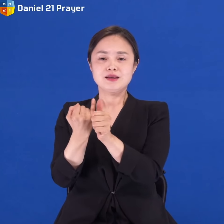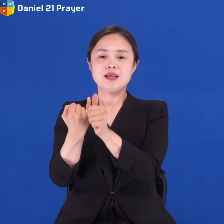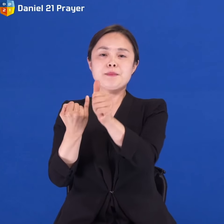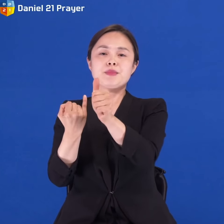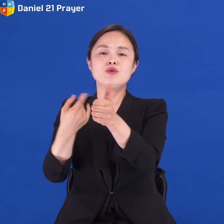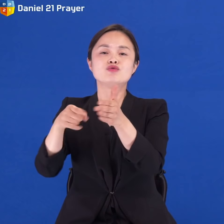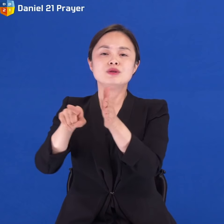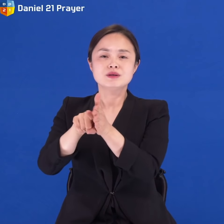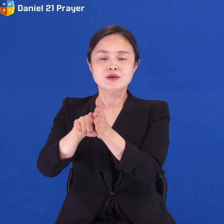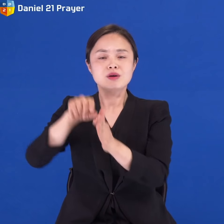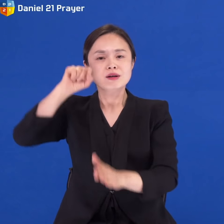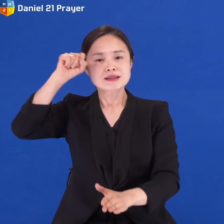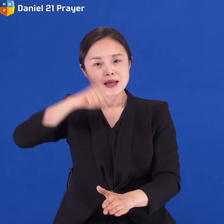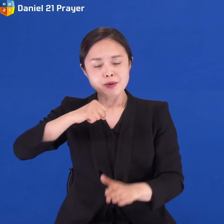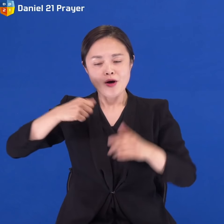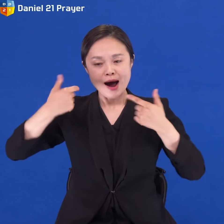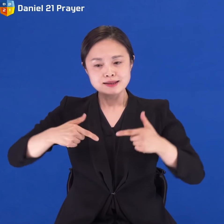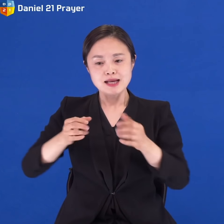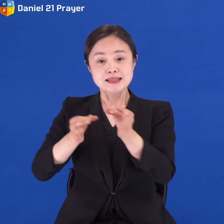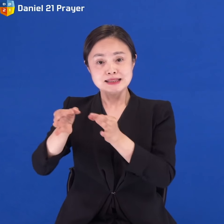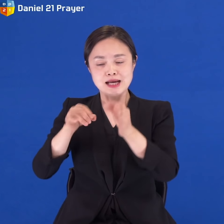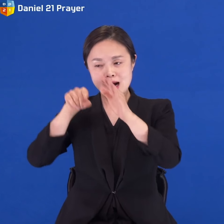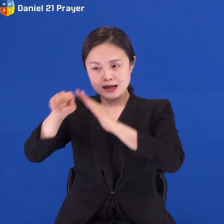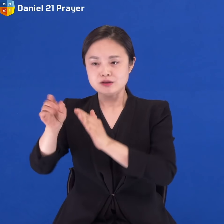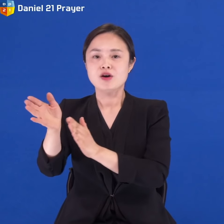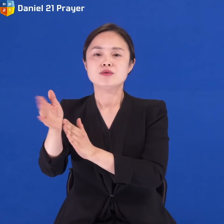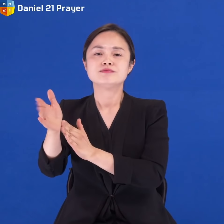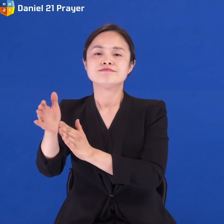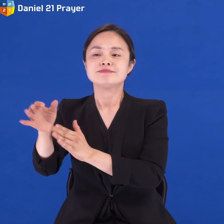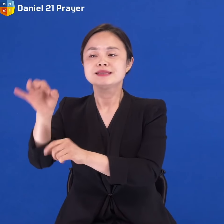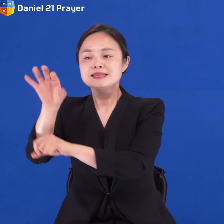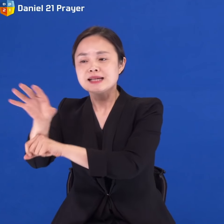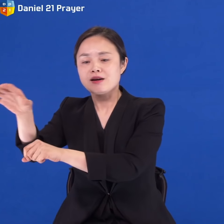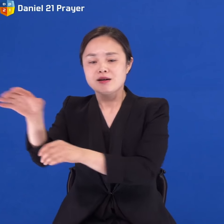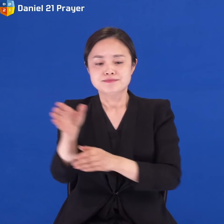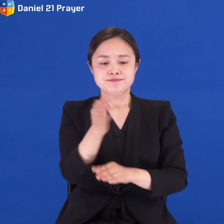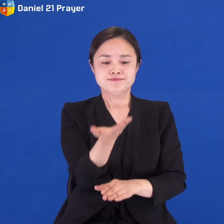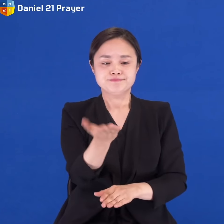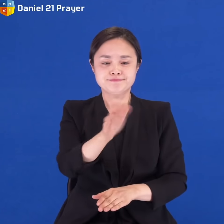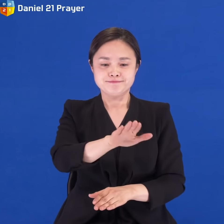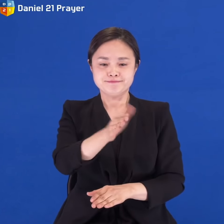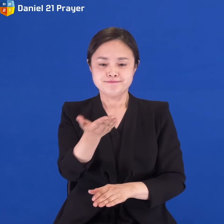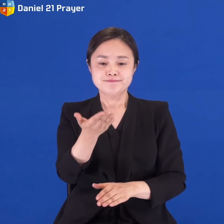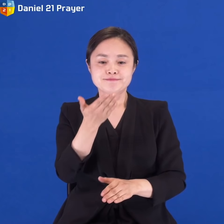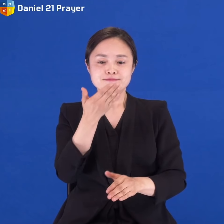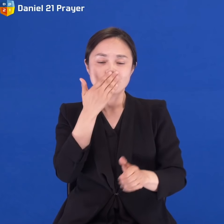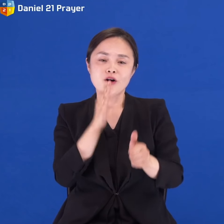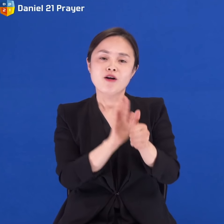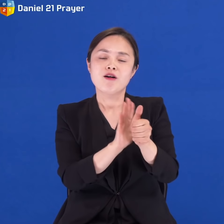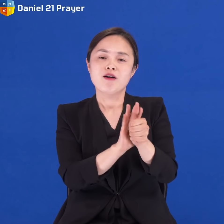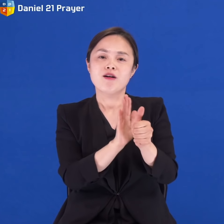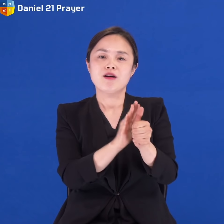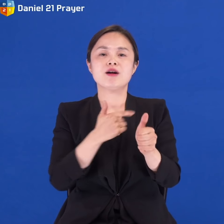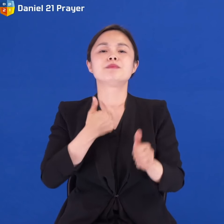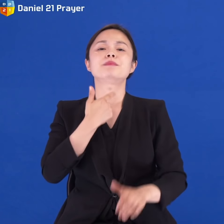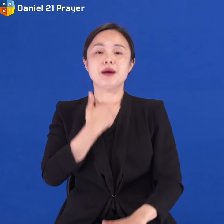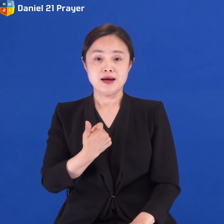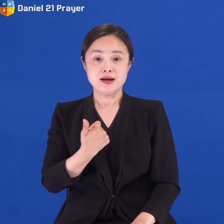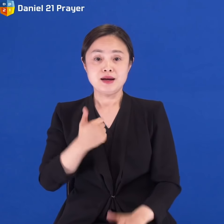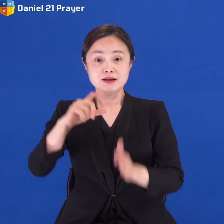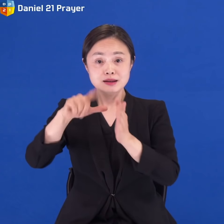했습니다. 그 당시에 생선시장의 아내 되시는 분이